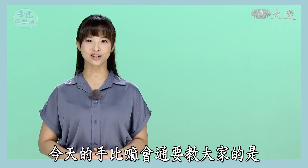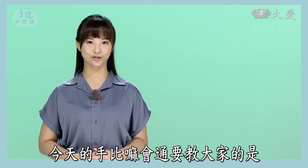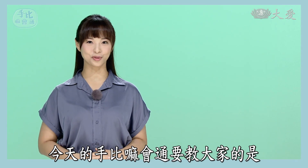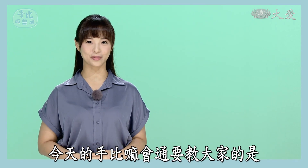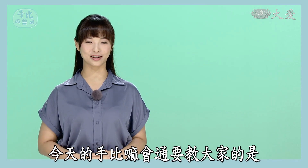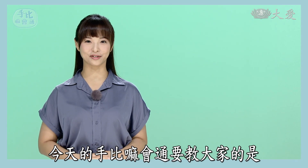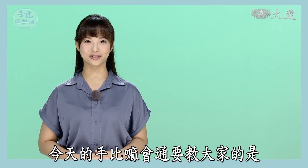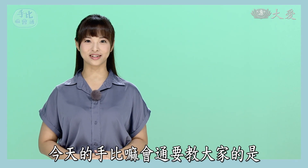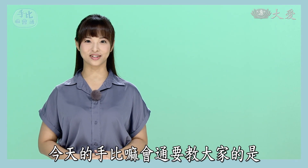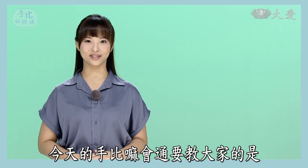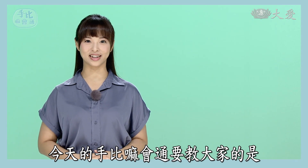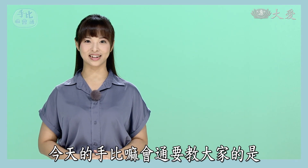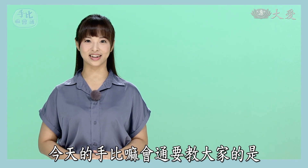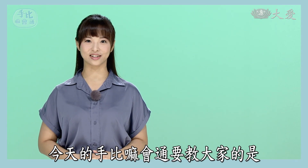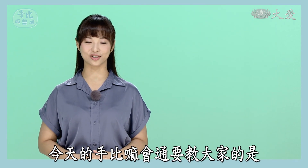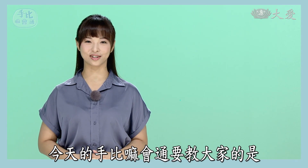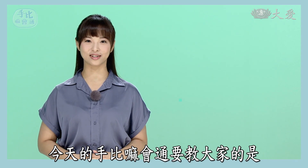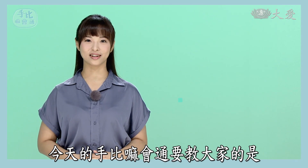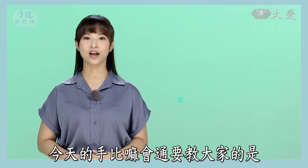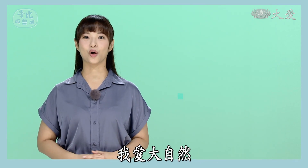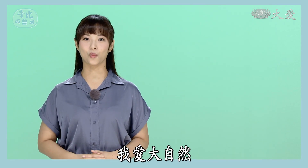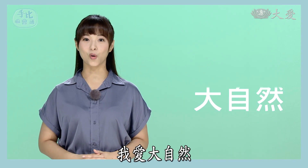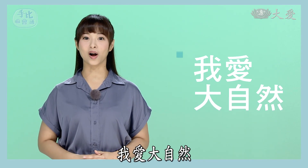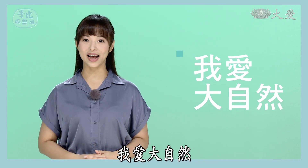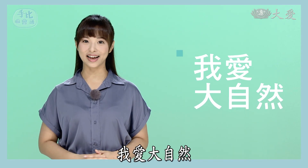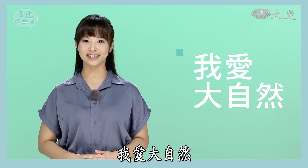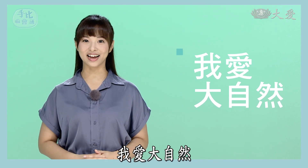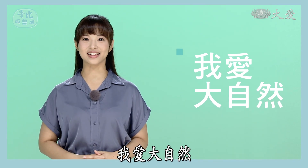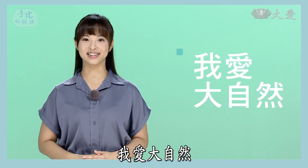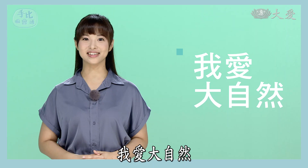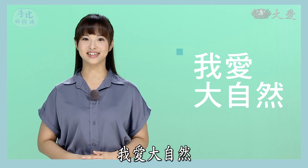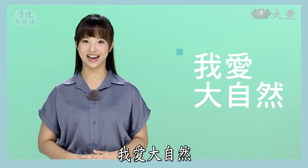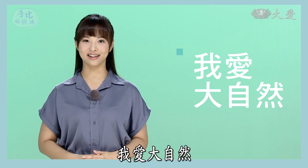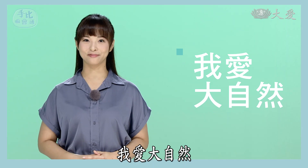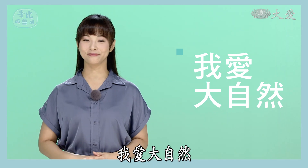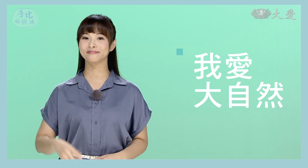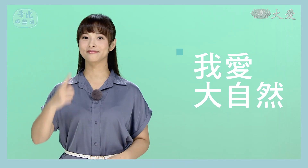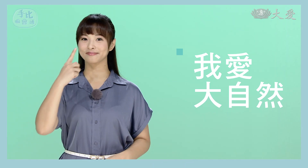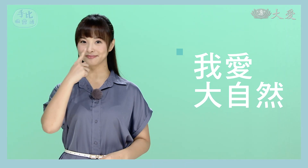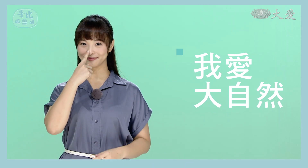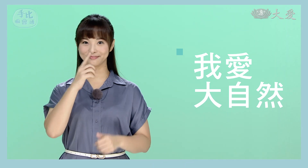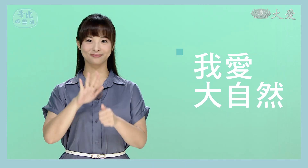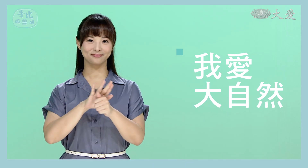Chubby 马一通呢，要教大家的是我爱大自然。